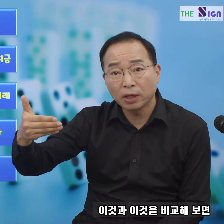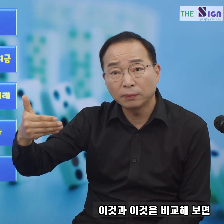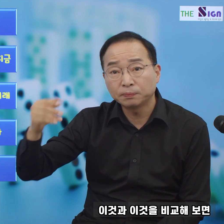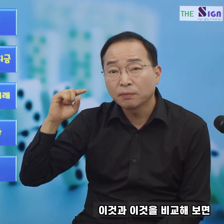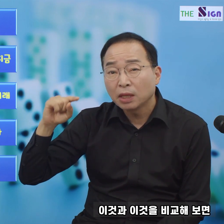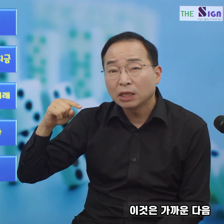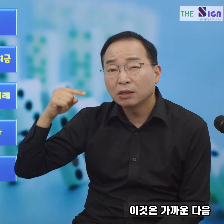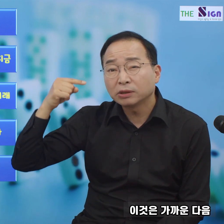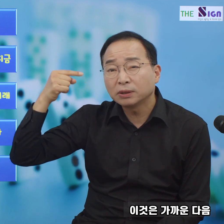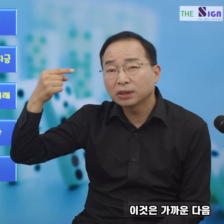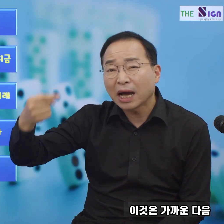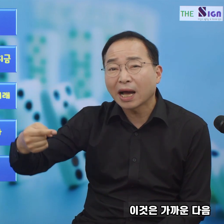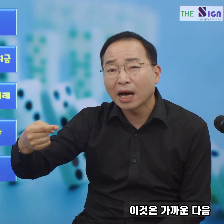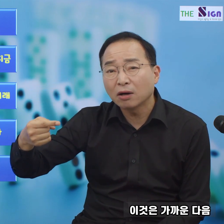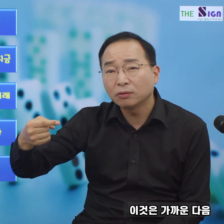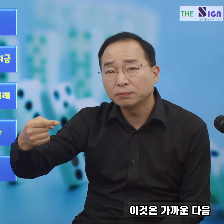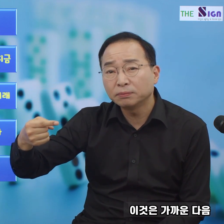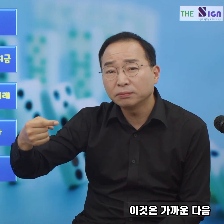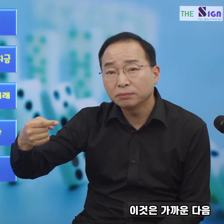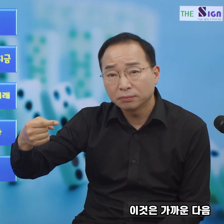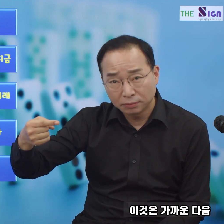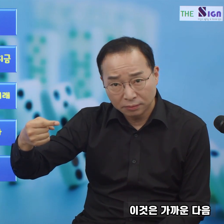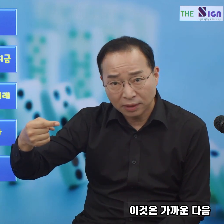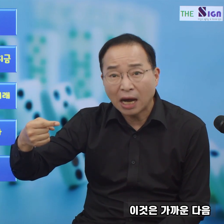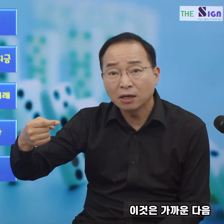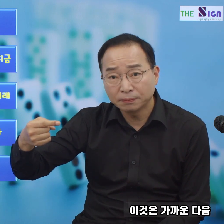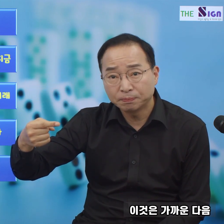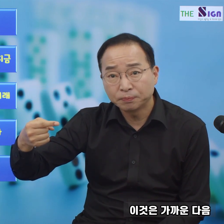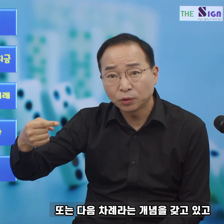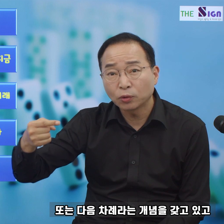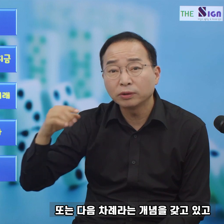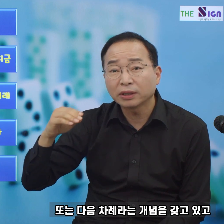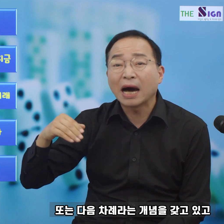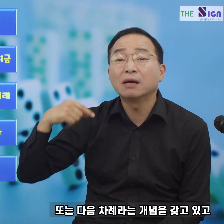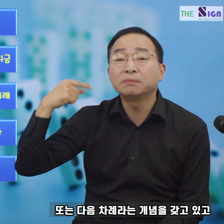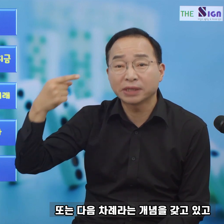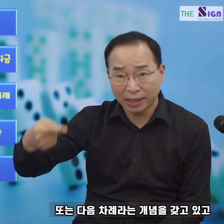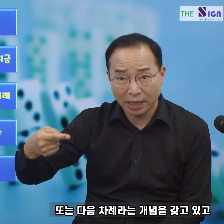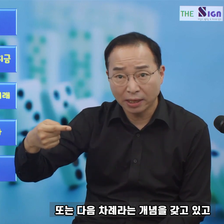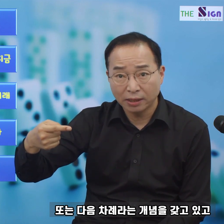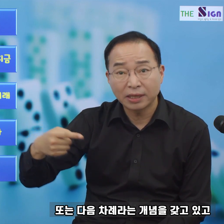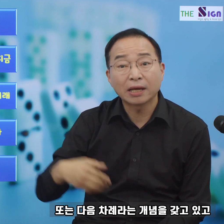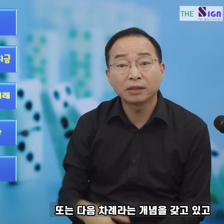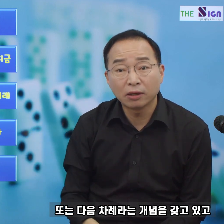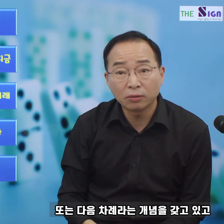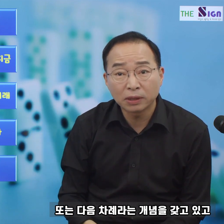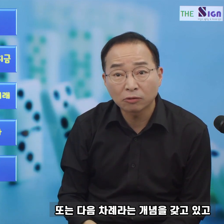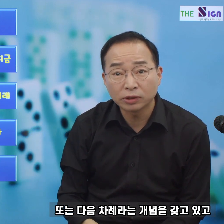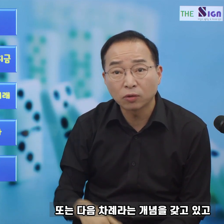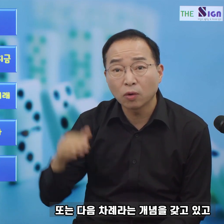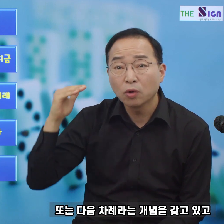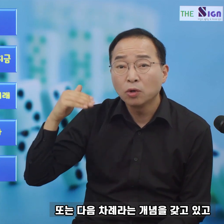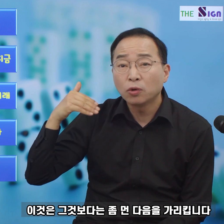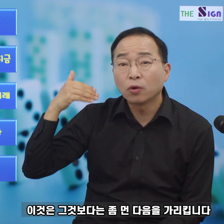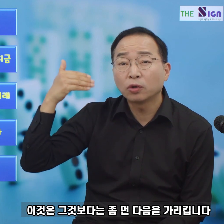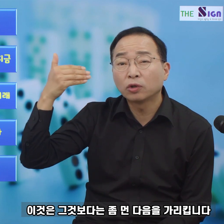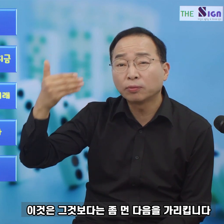보면 이것은 가까운 다음 또는 다음 차례라는 개념을 갖고 있고, 요거는 그것보다는